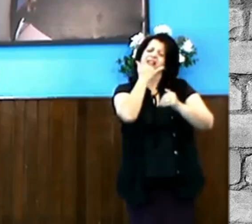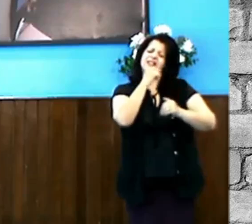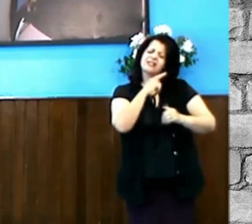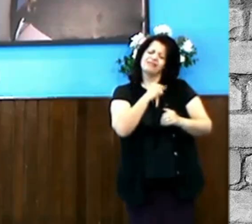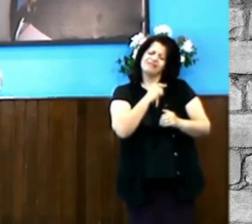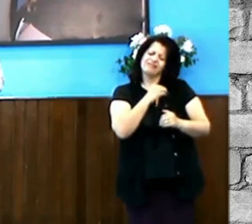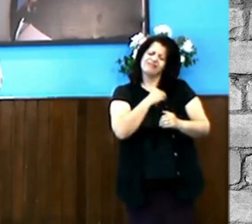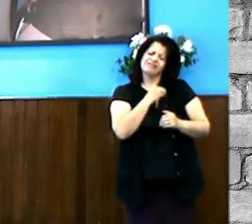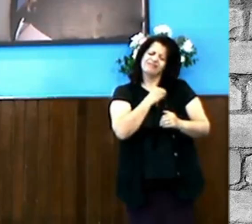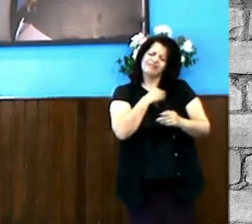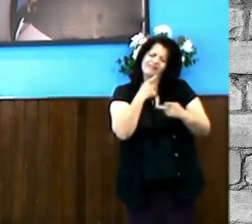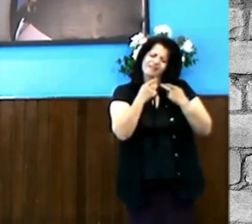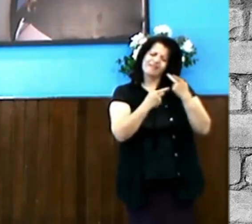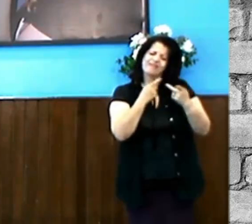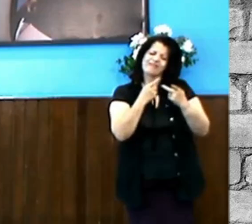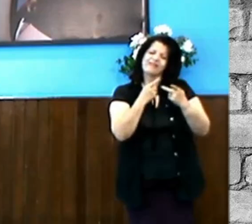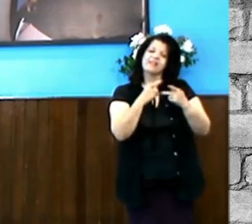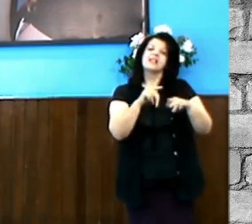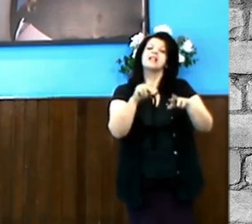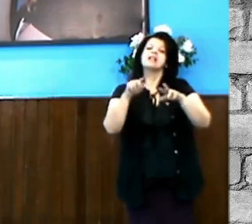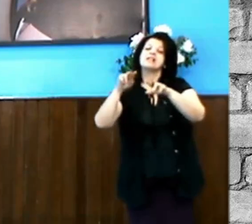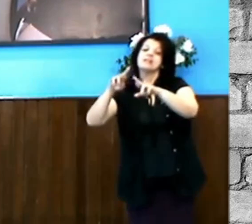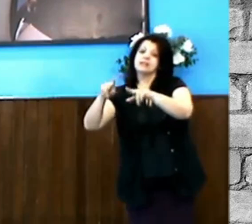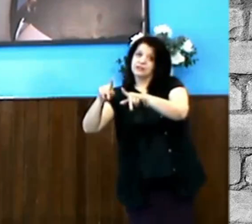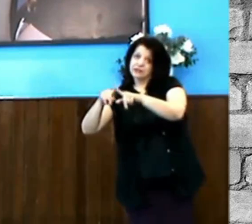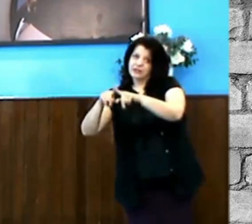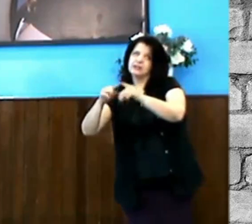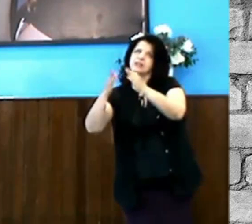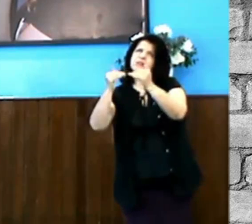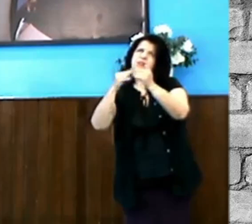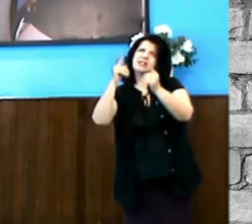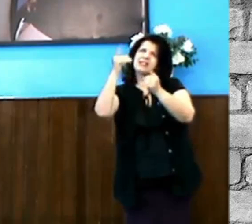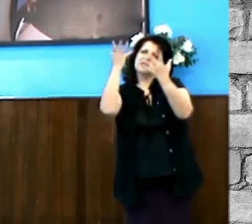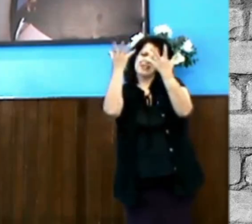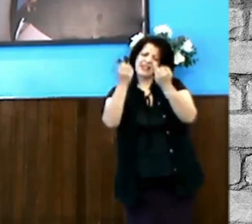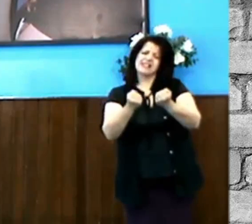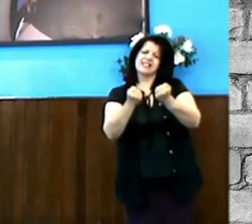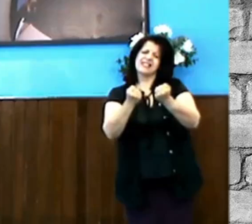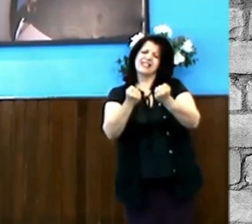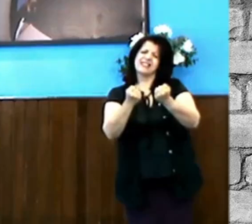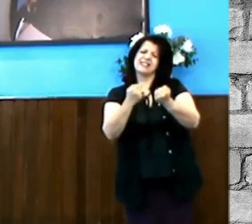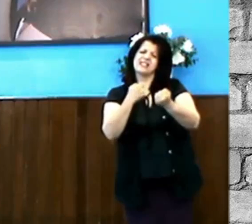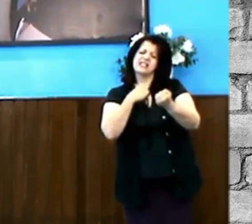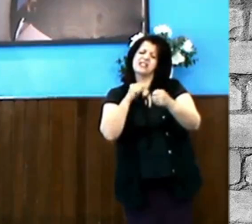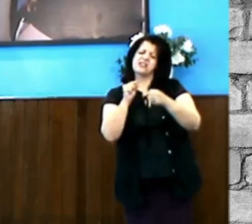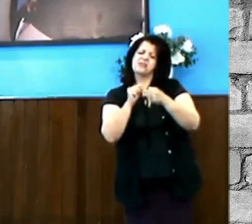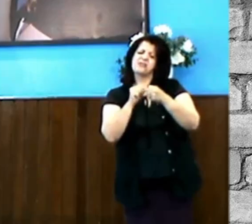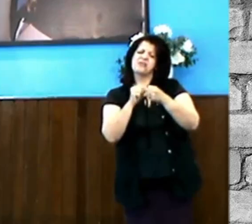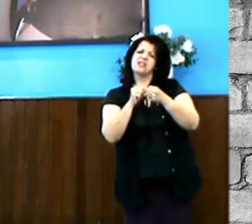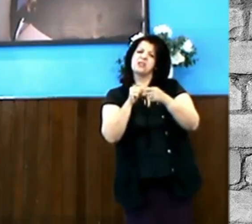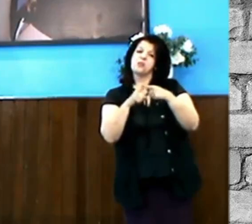os confessando e pedir que Deus aceite a nossa justificativa. Normalmente nós dizemos a Deus: Senhor, eu não